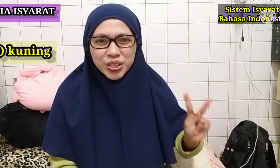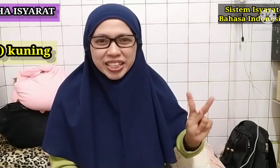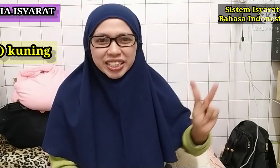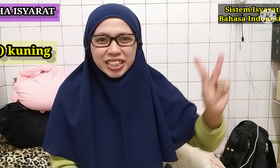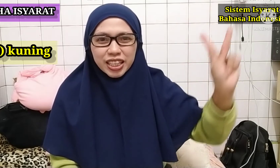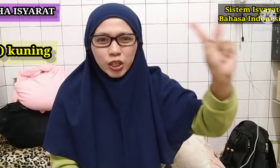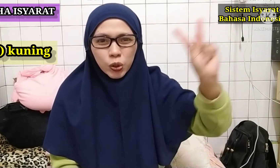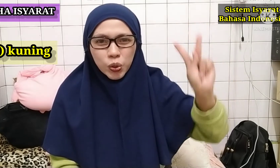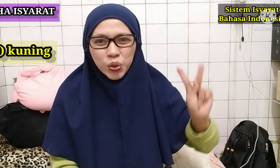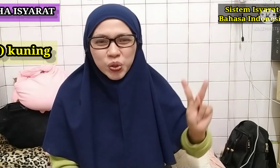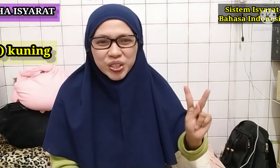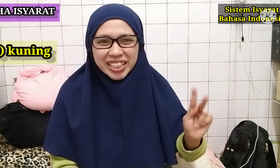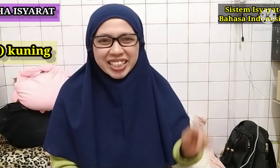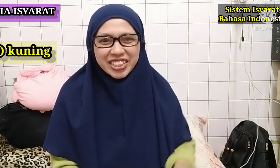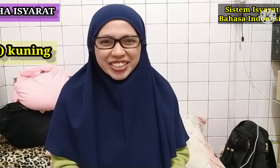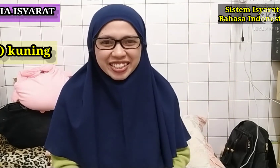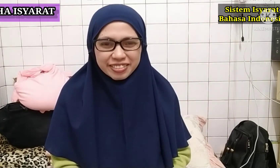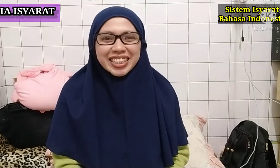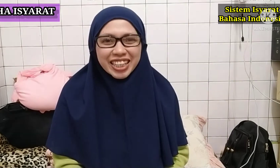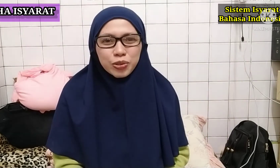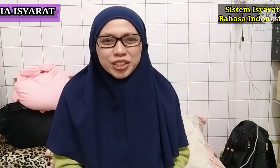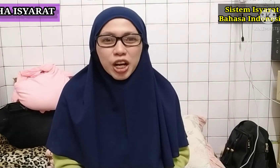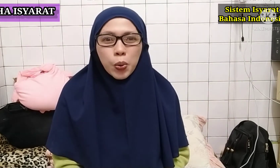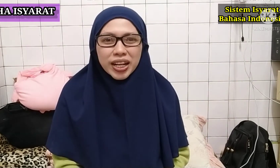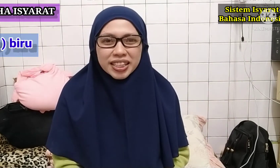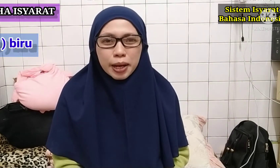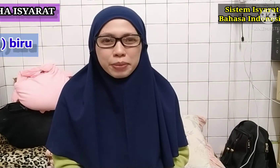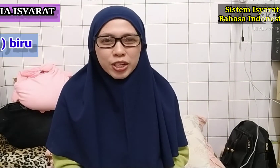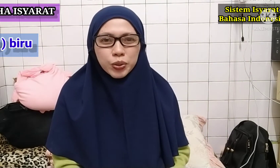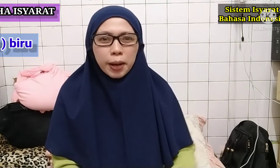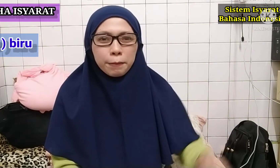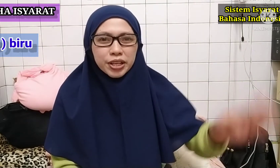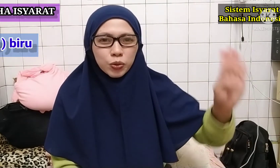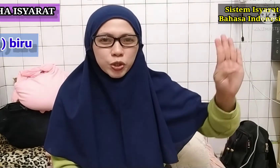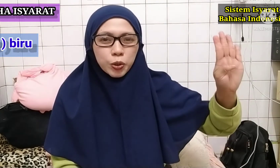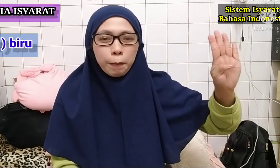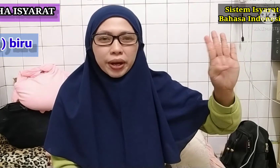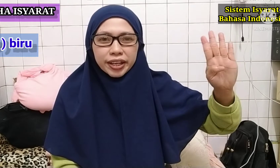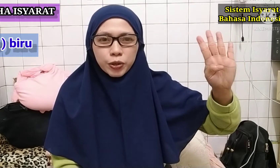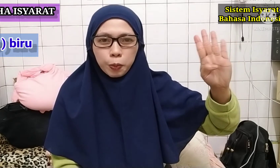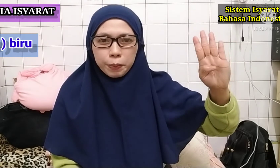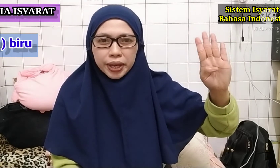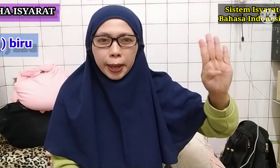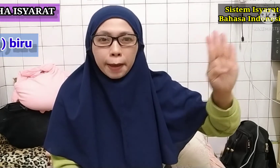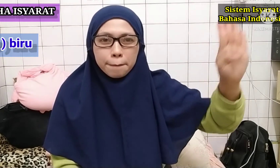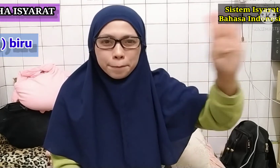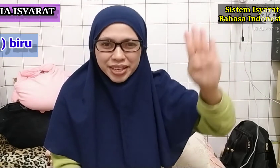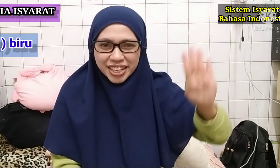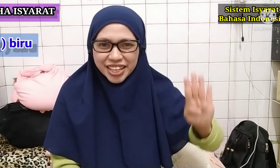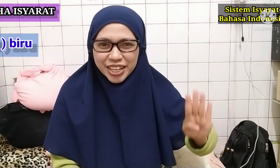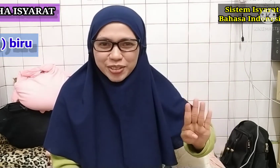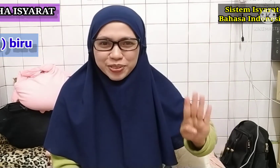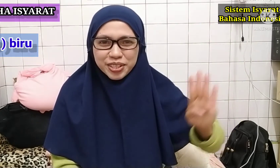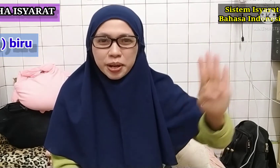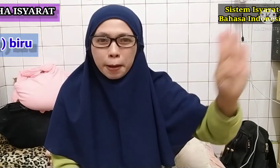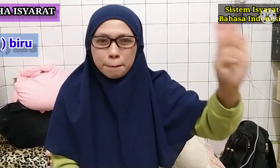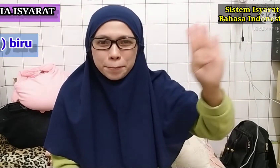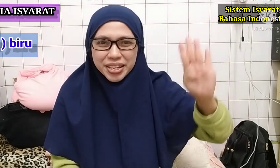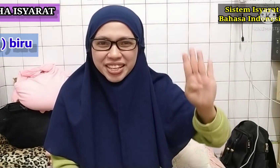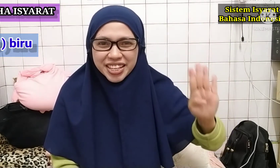kuning, kuning gitu ya. Selanjutnya warna biru ya, biru itu pakai huruf B, biru,